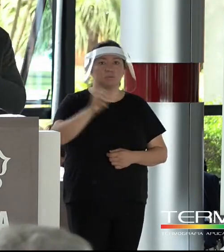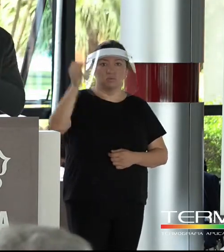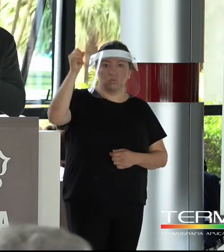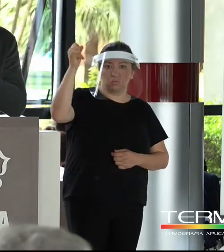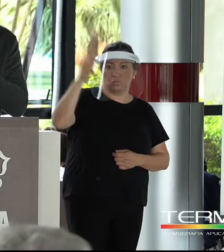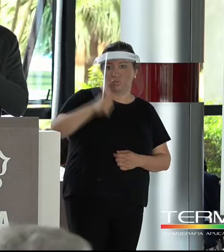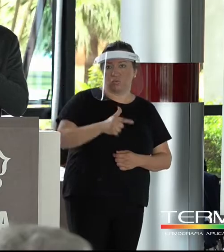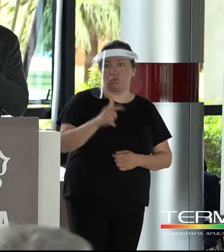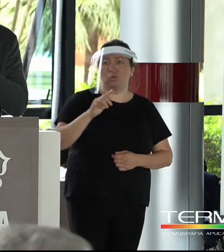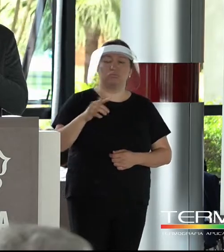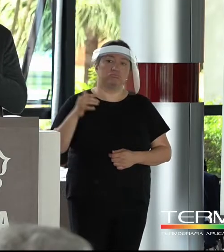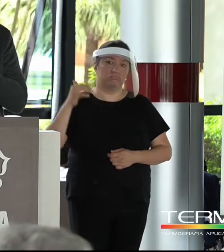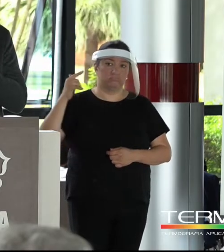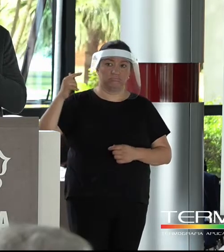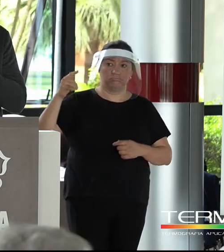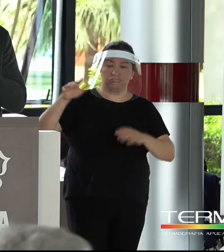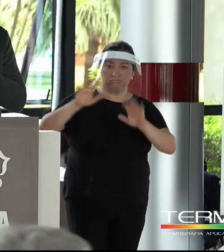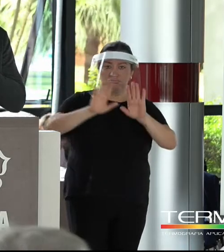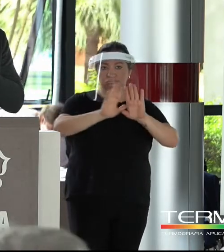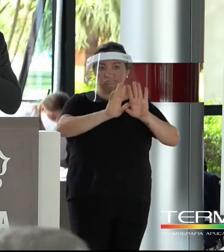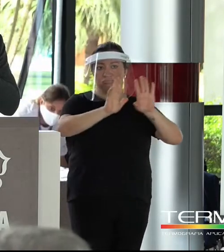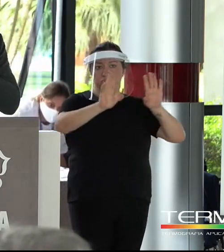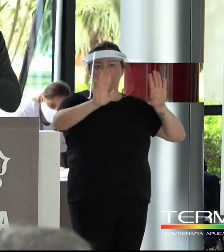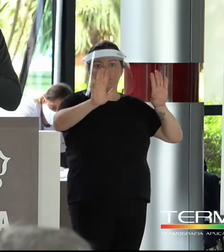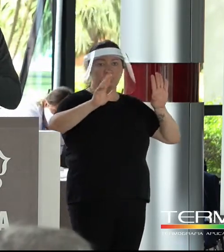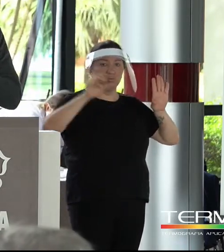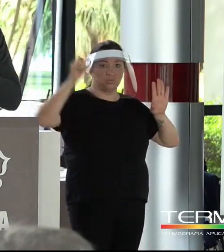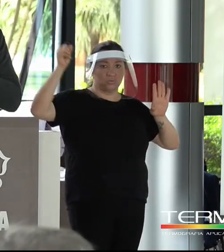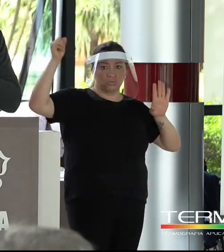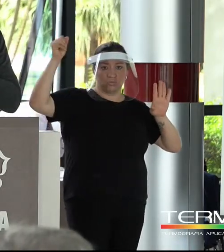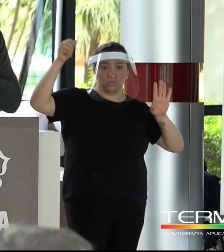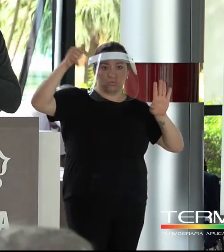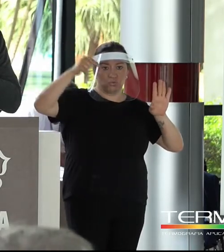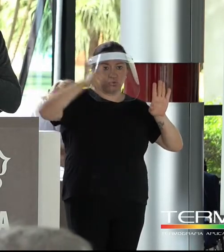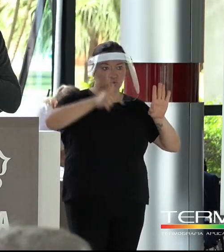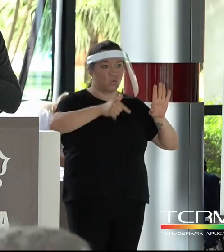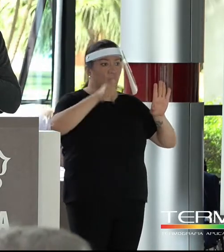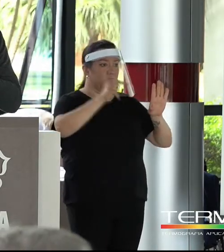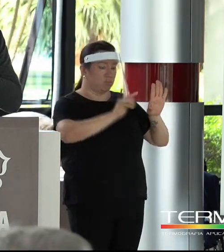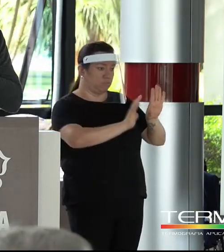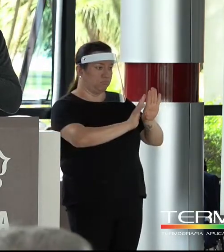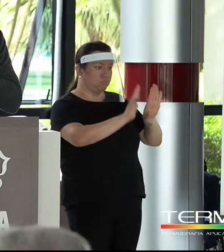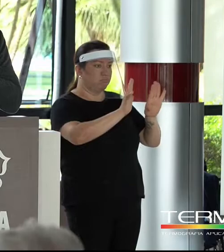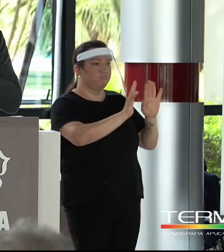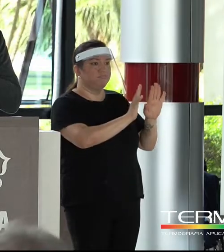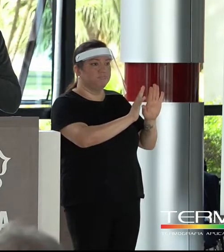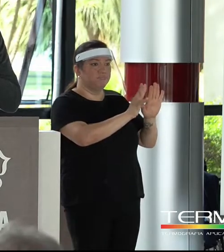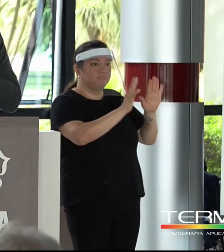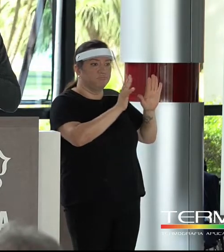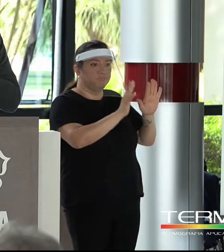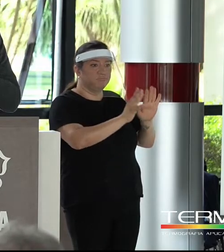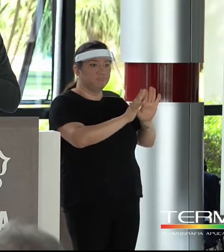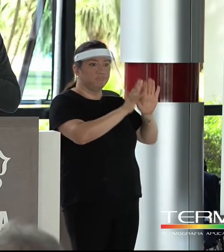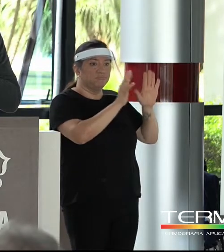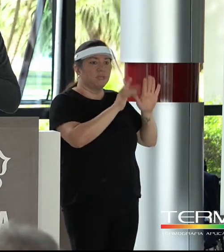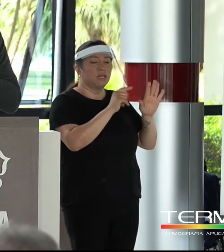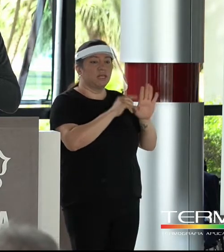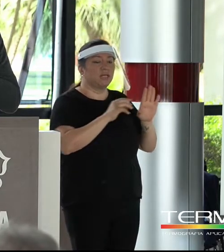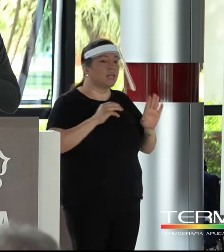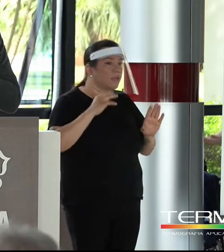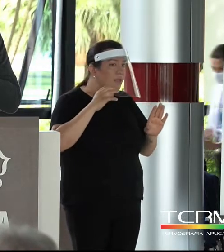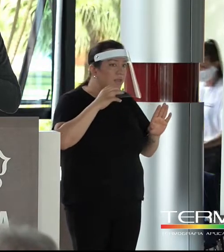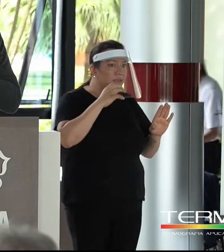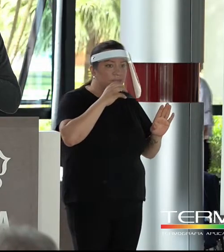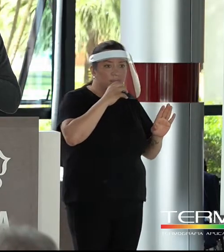Então, imagina que eu esteja analisando uma fachada. O sol estimula aquela fachada para que ela tenha um diferencial térmico e eu